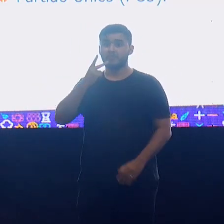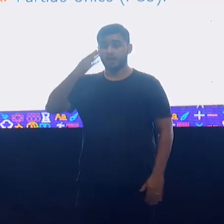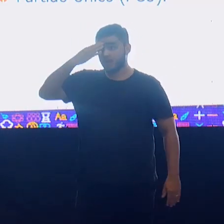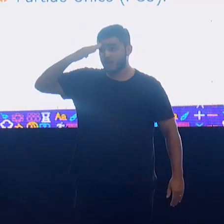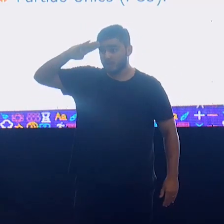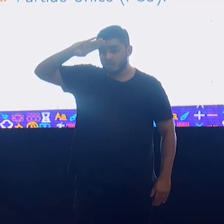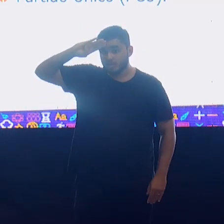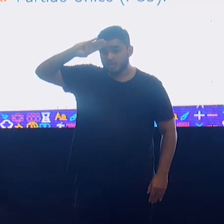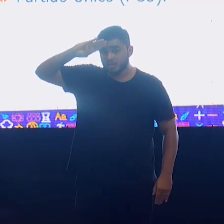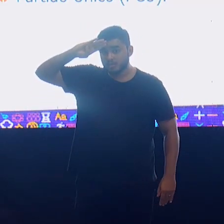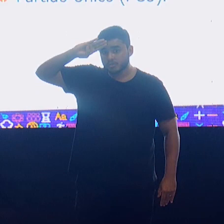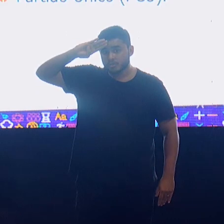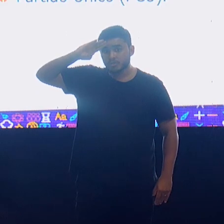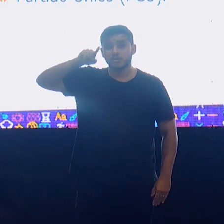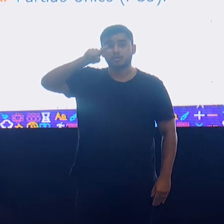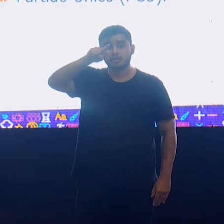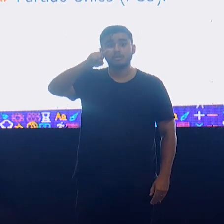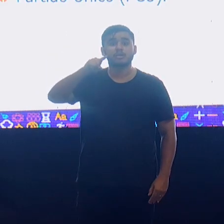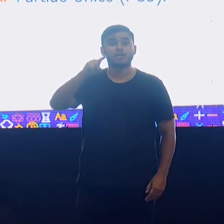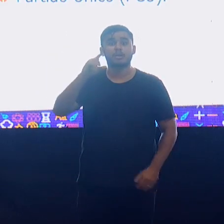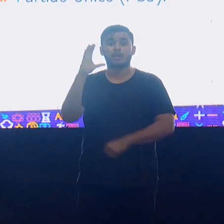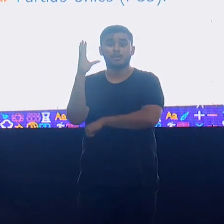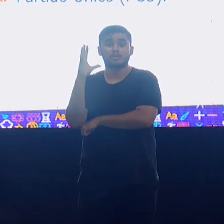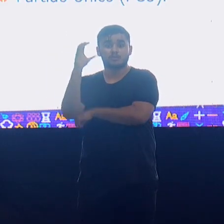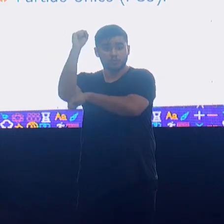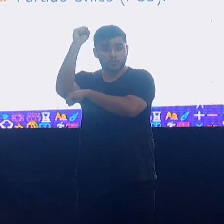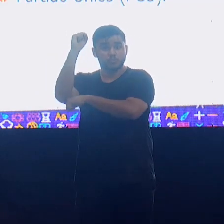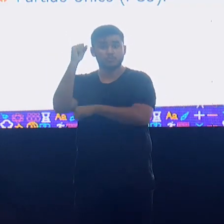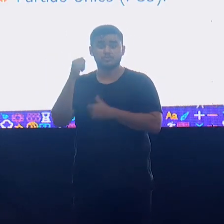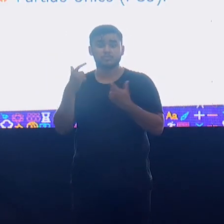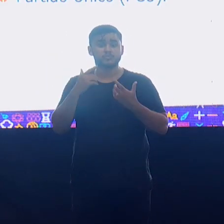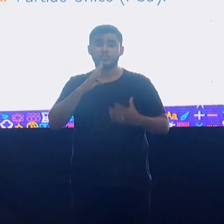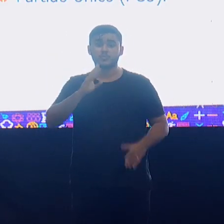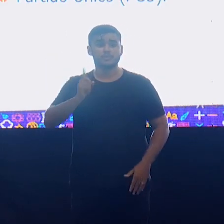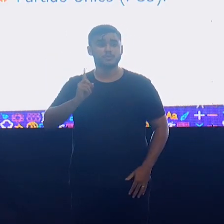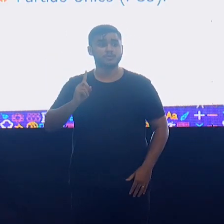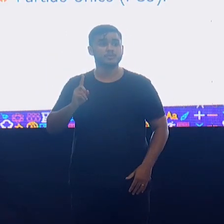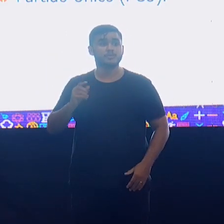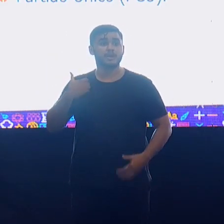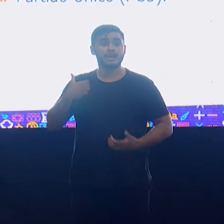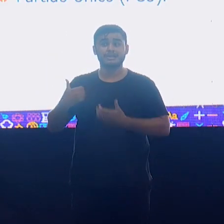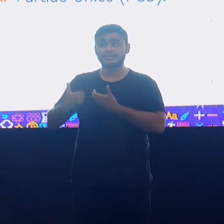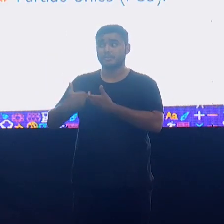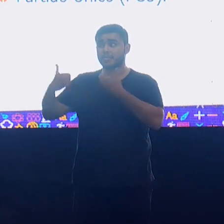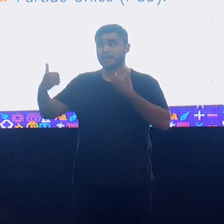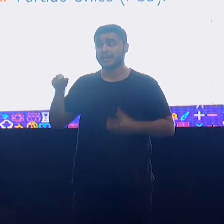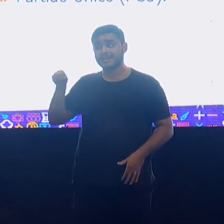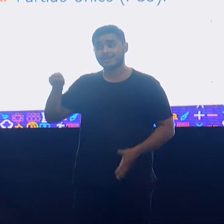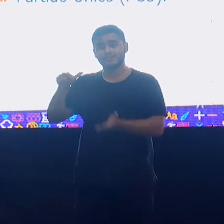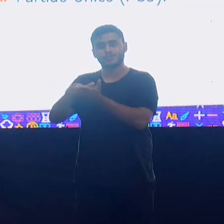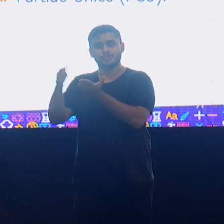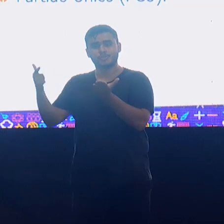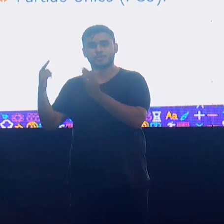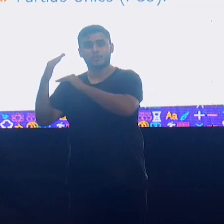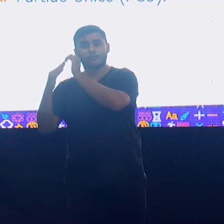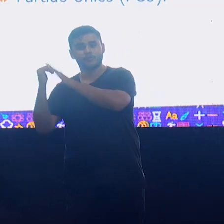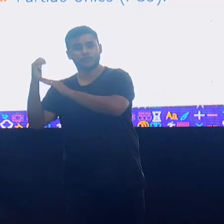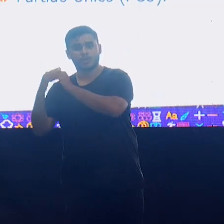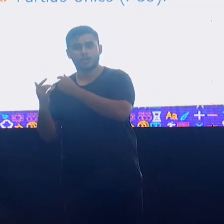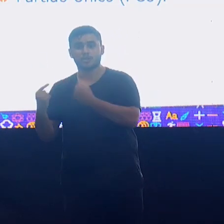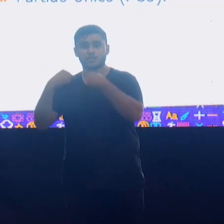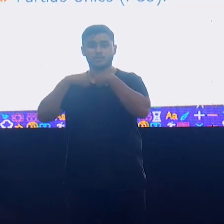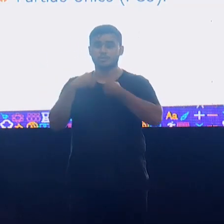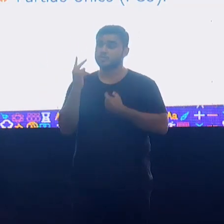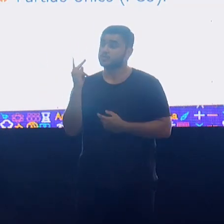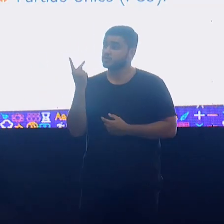é jornalista, não historiador. Cada um no seu quadrado. Ou quando você está com